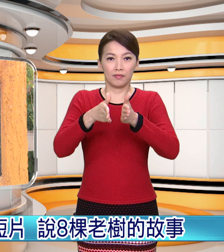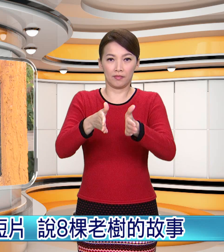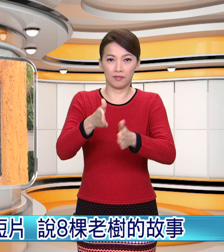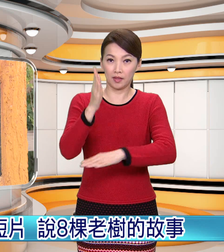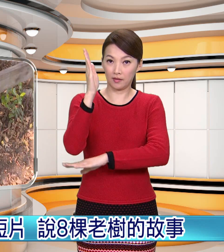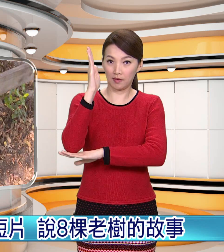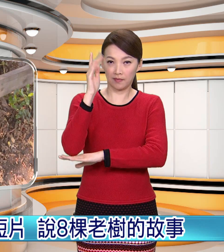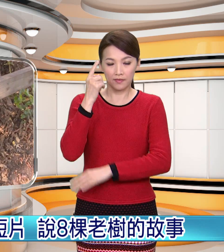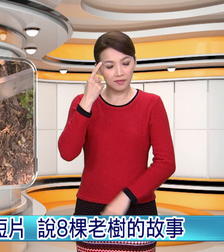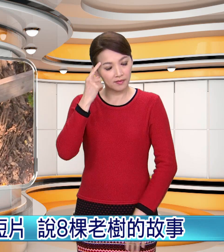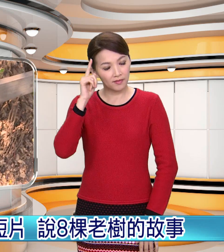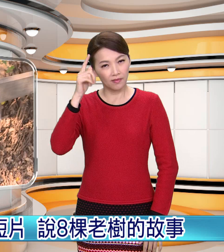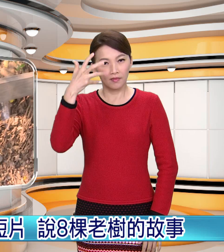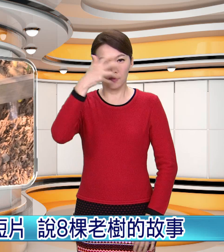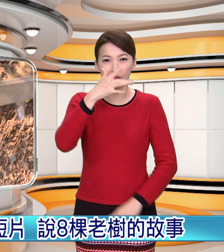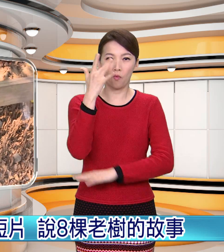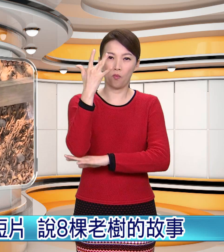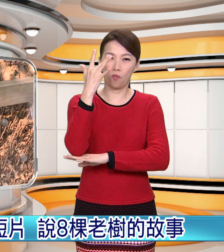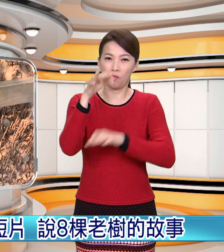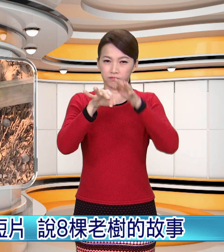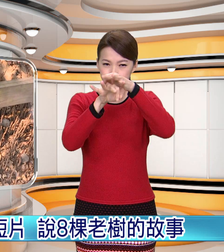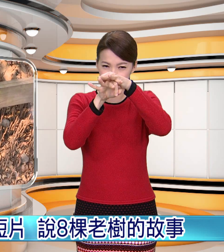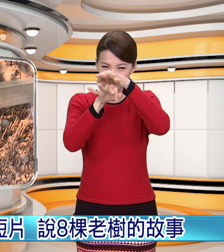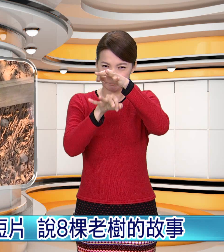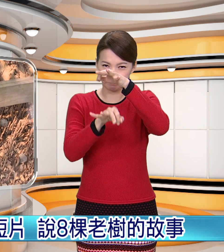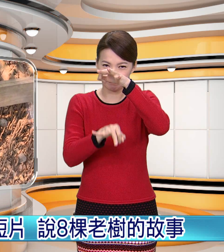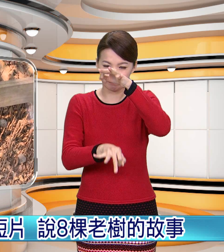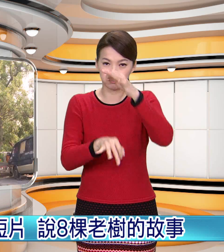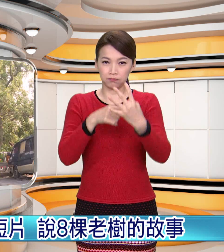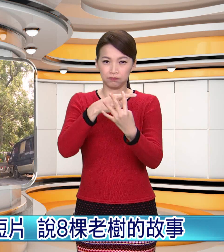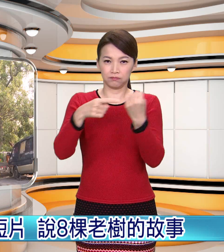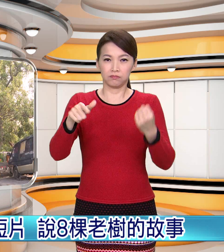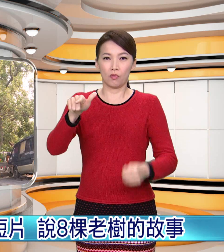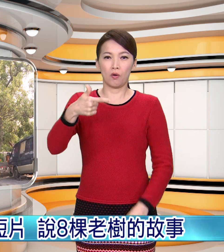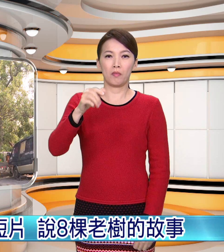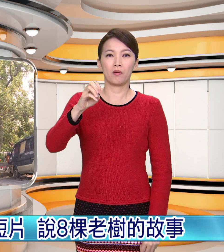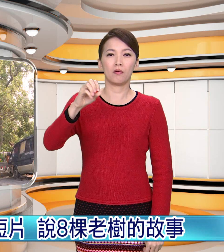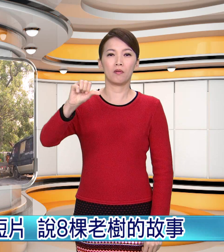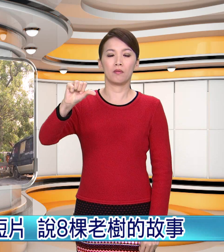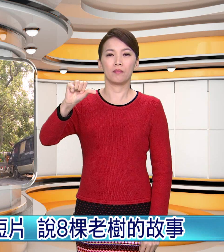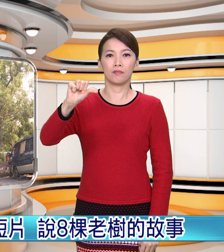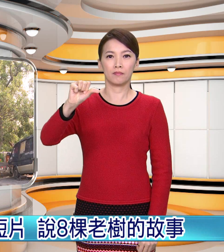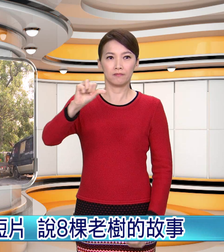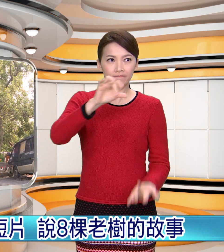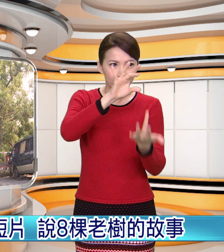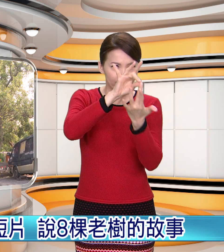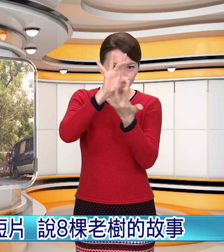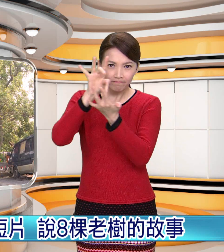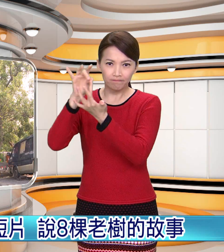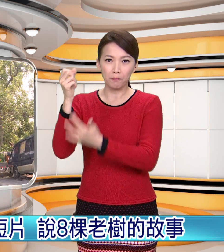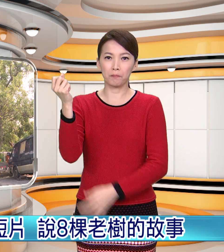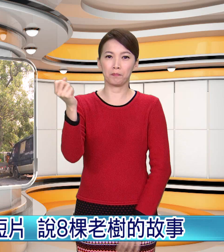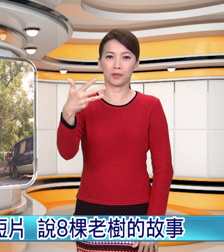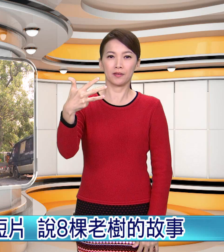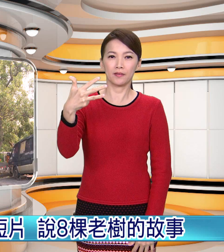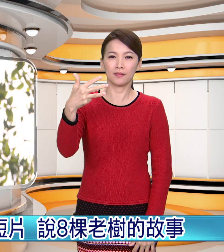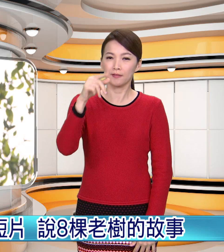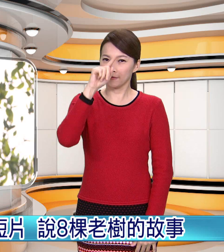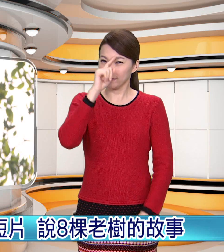605棵特定纪念老树选出有故事的8棵，希望可以抛